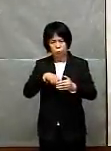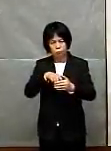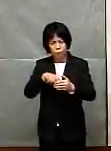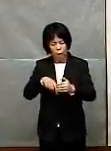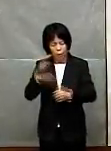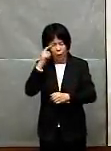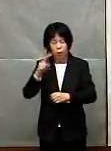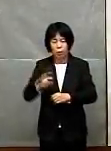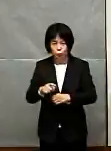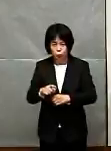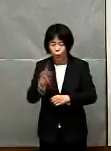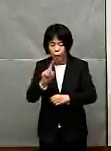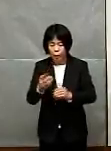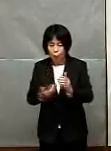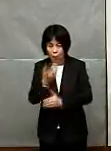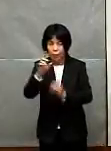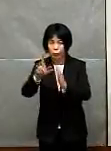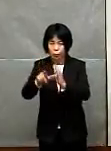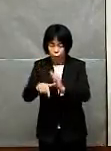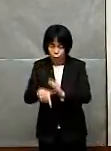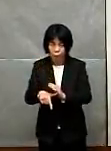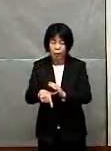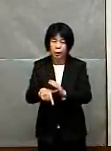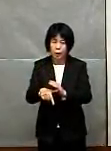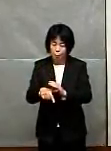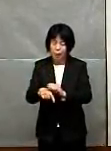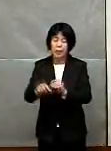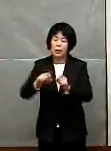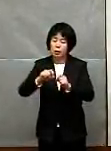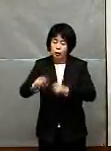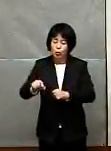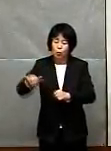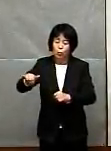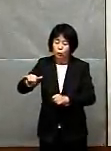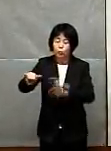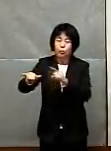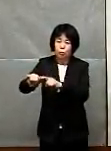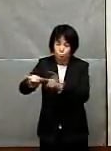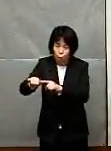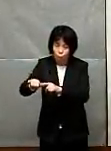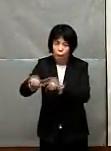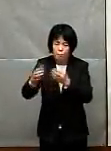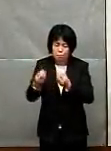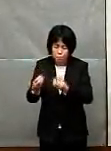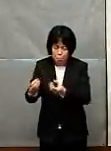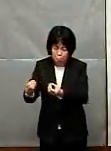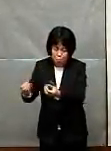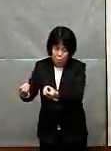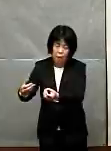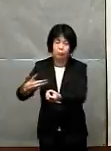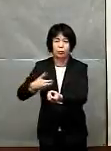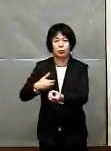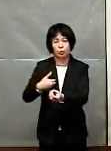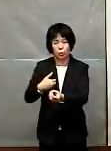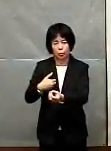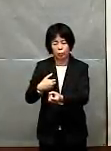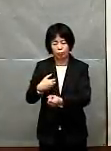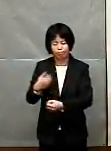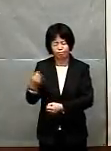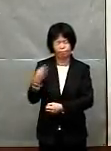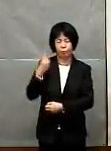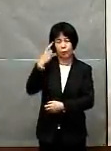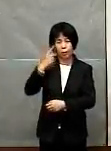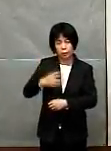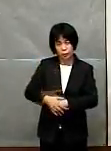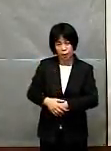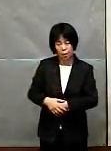の際にもその空港というのは絶対地方空港は維持していかなければならないという強い考えを持っ